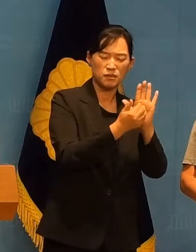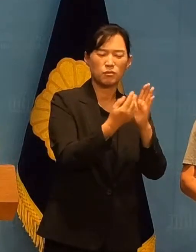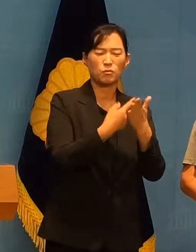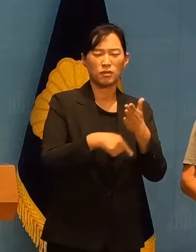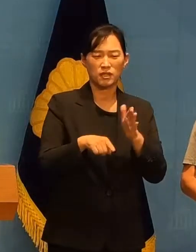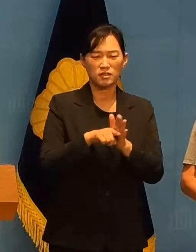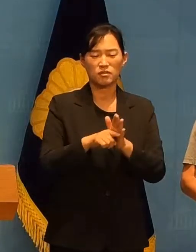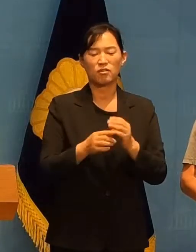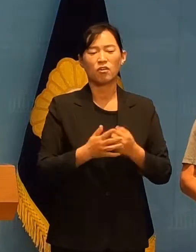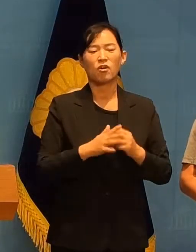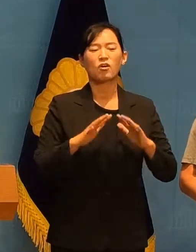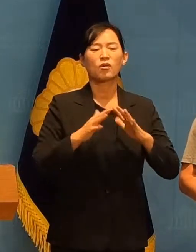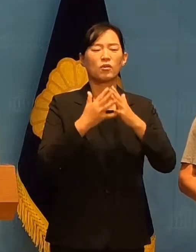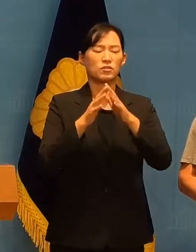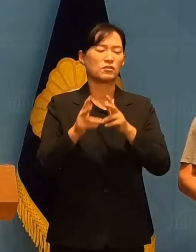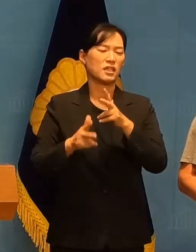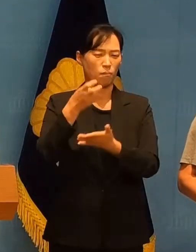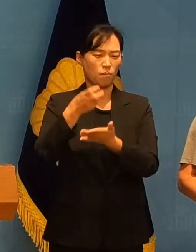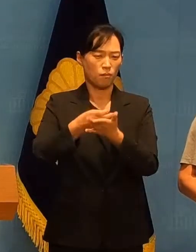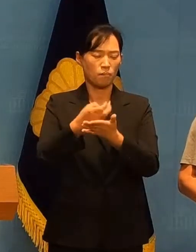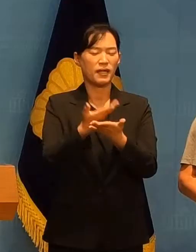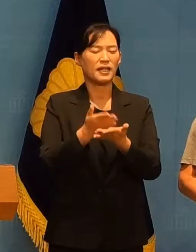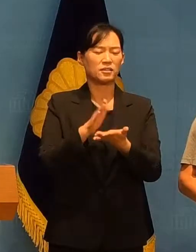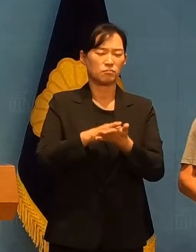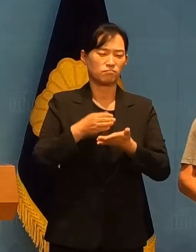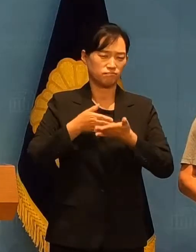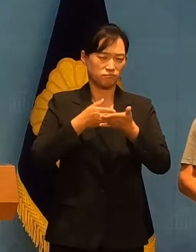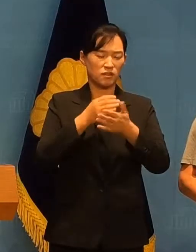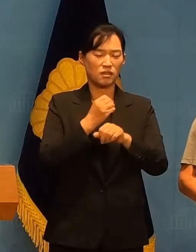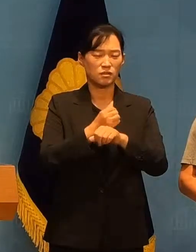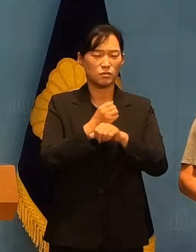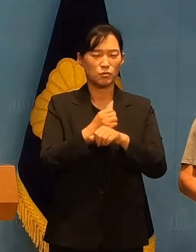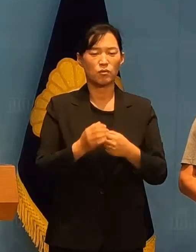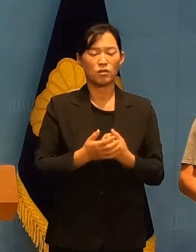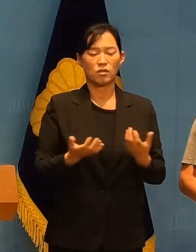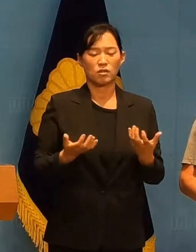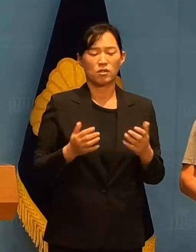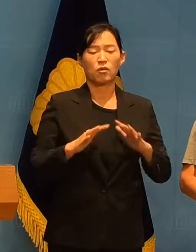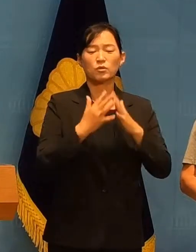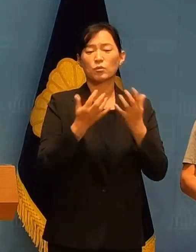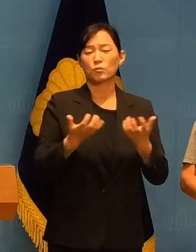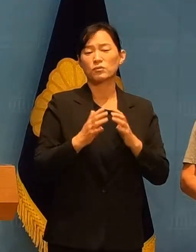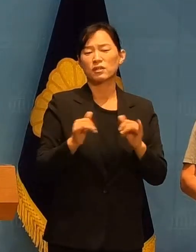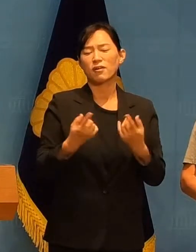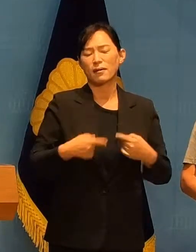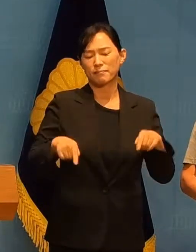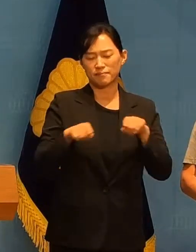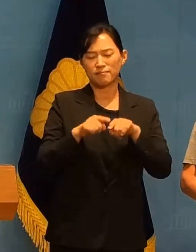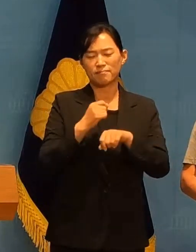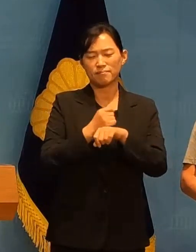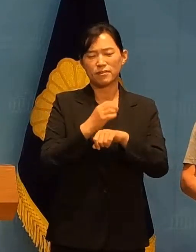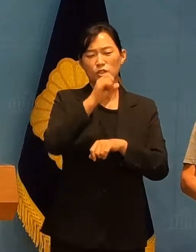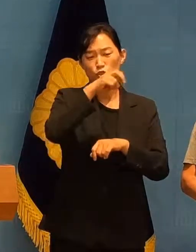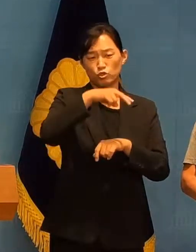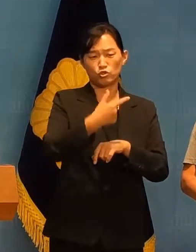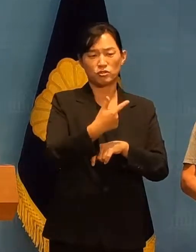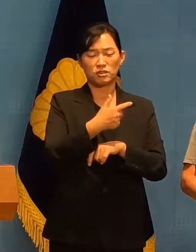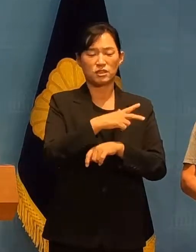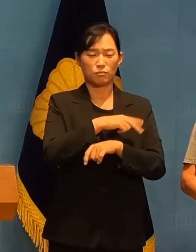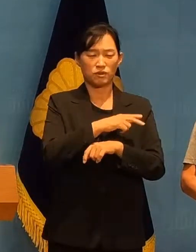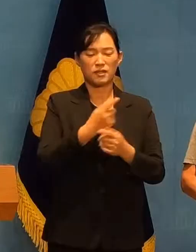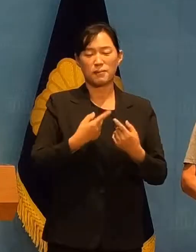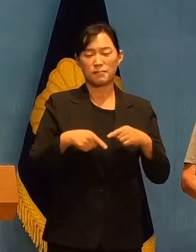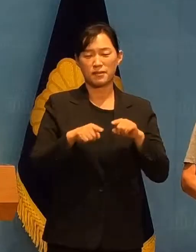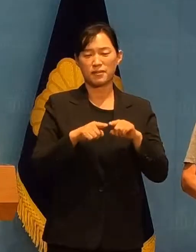건설기계관리법과 건설산업기본법 개정안을 늘려주시고 항상 건설기계 노동자들과 함께하고 계십니다. 윤중우 의원님 모셔서 말씀 듣겠습니다.